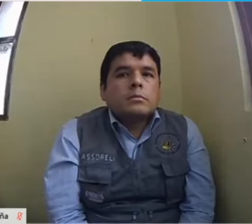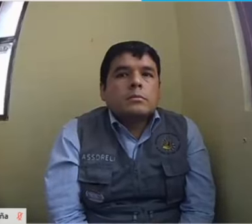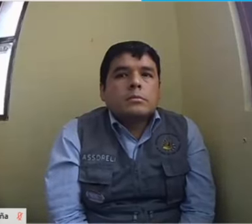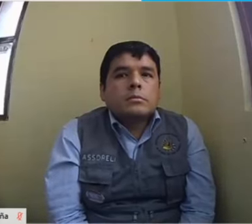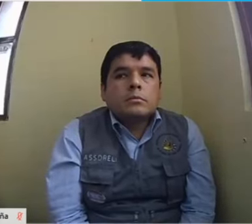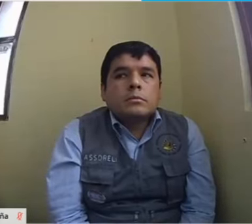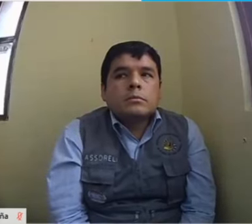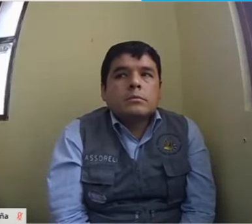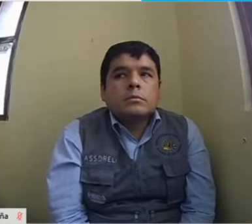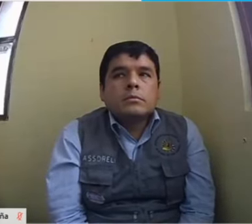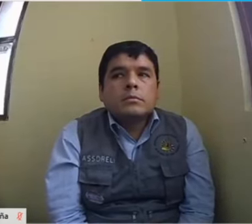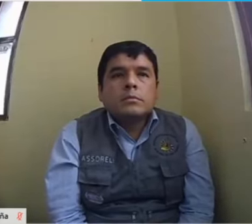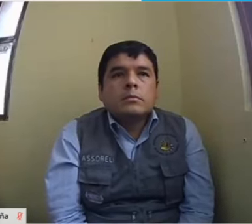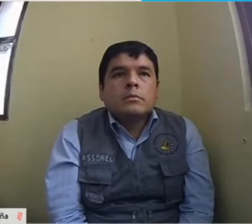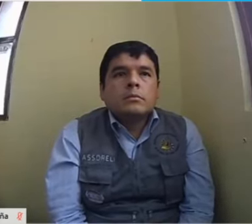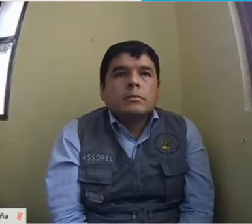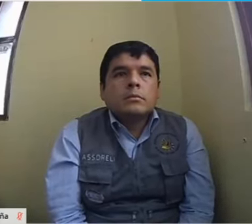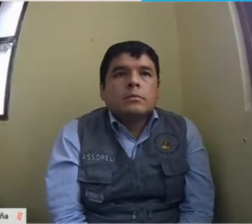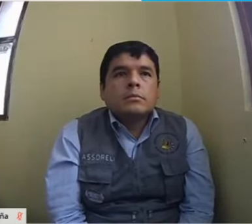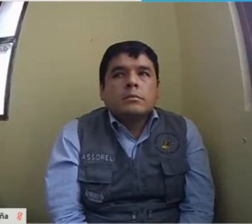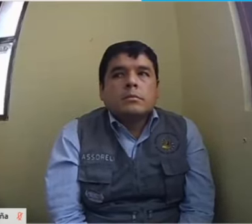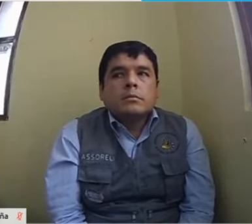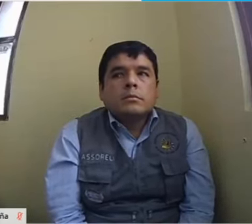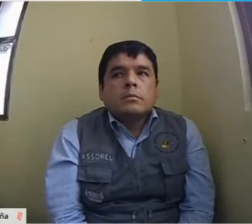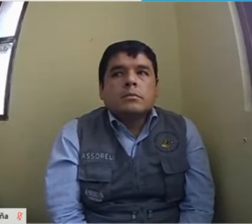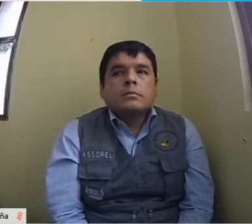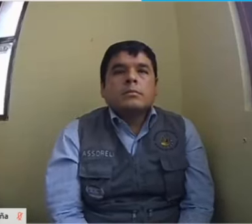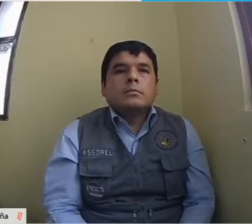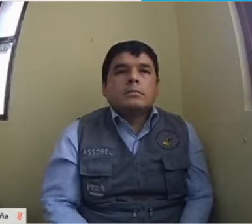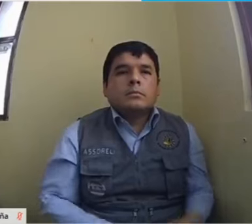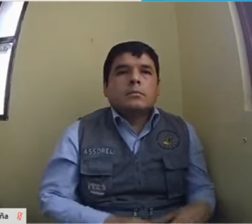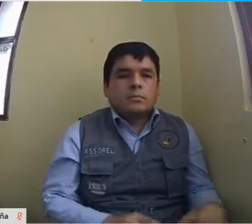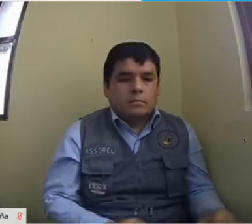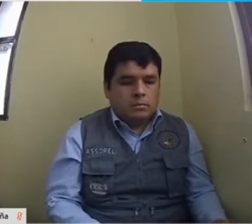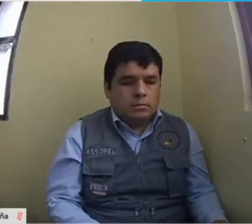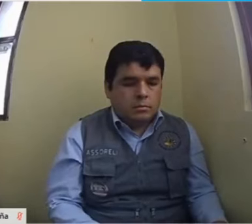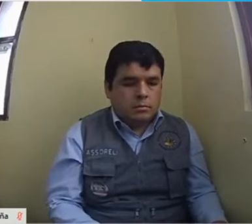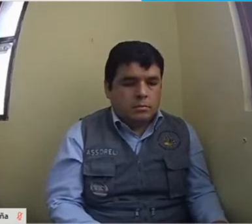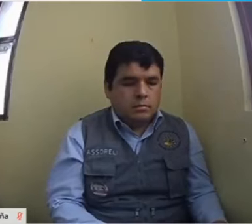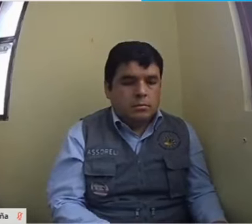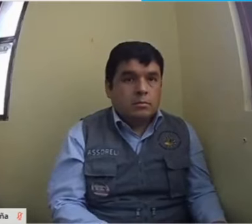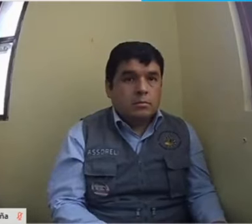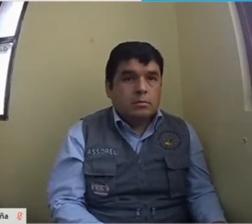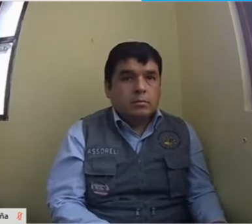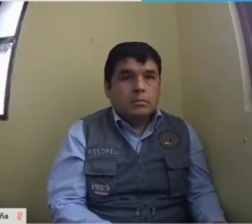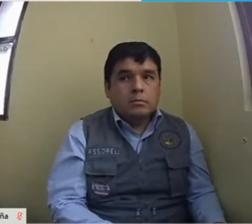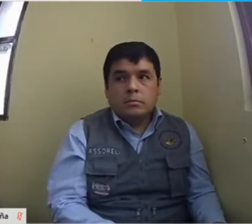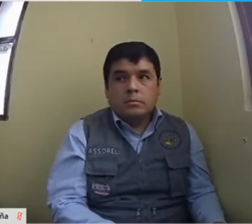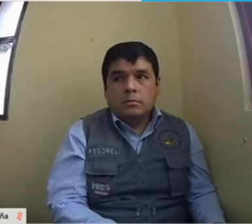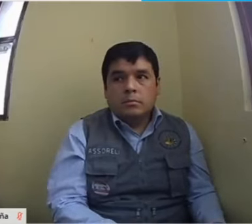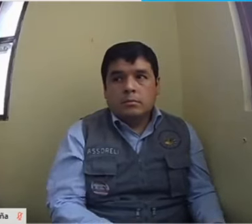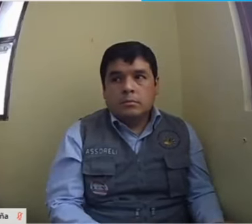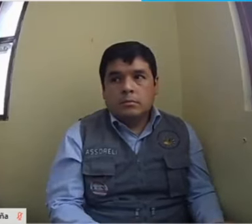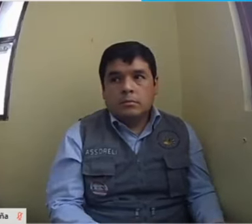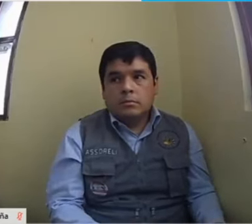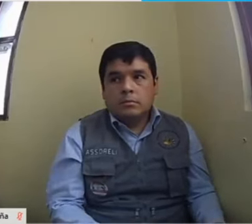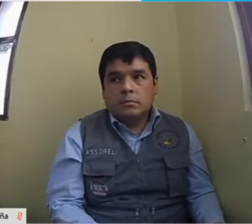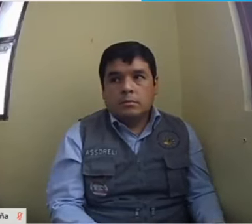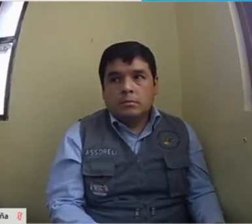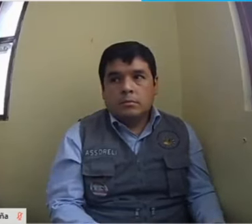Señala Ronald, ¿hay alguna pregunta? Porque estamos cerca de ir cerrando esta primera sesión. Si hubiera alguna